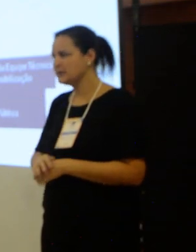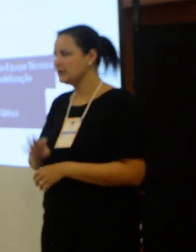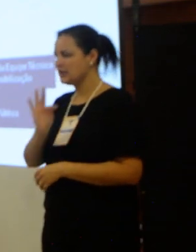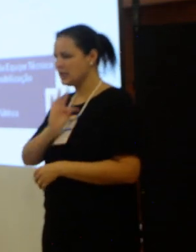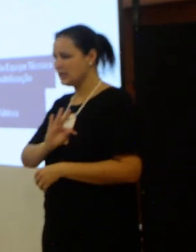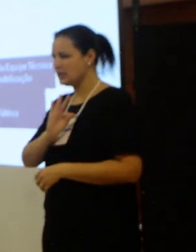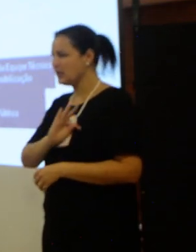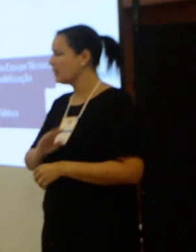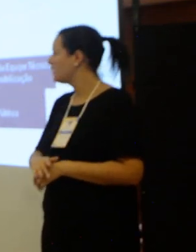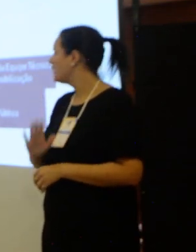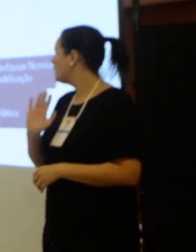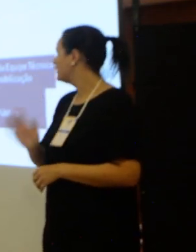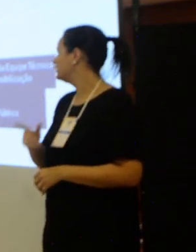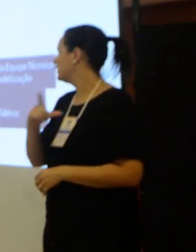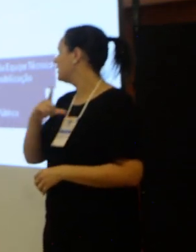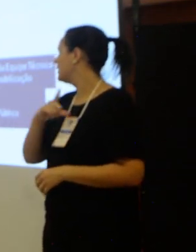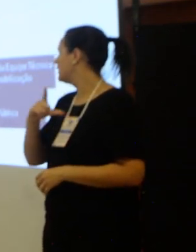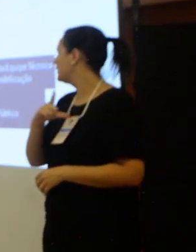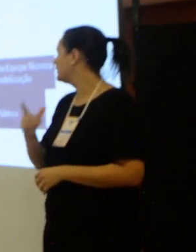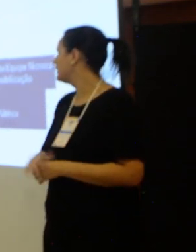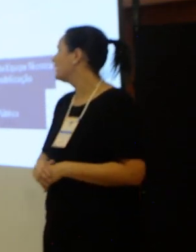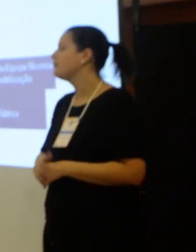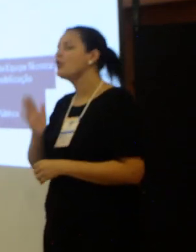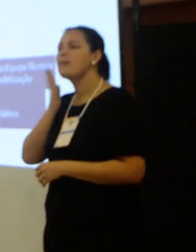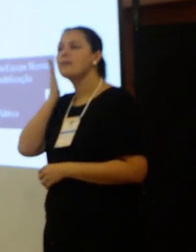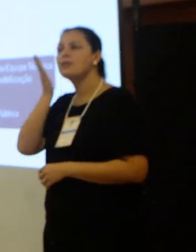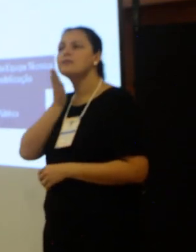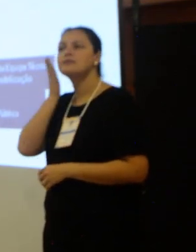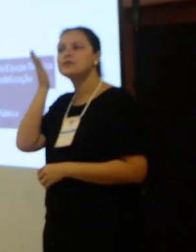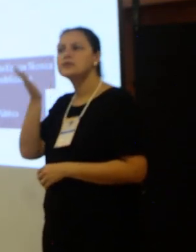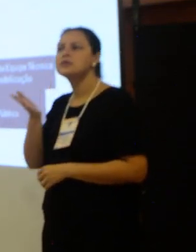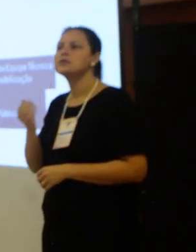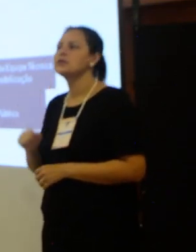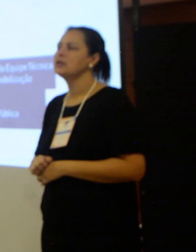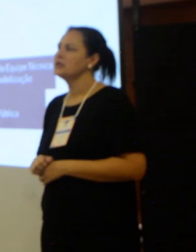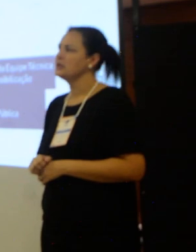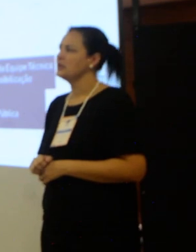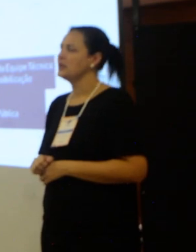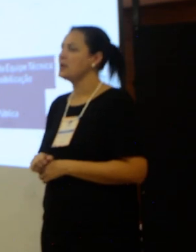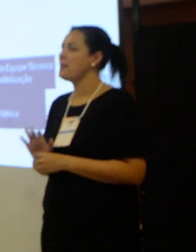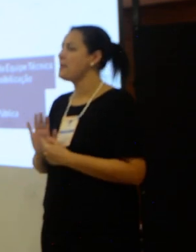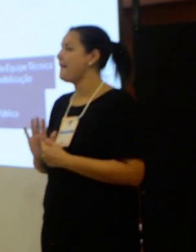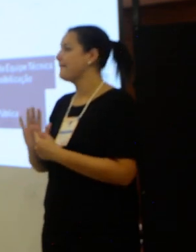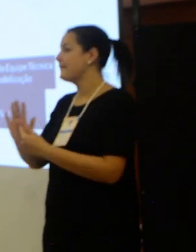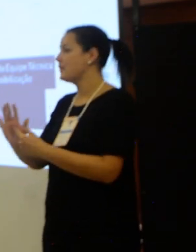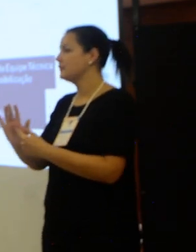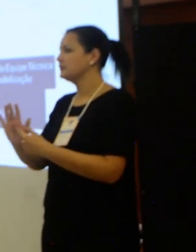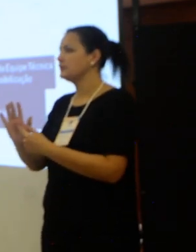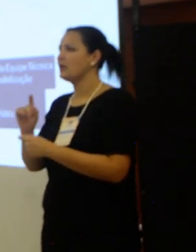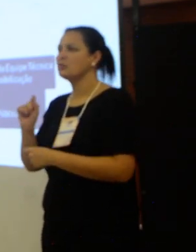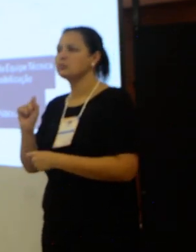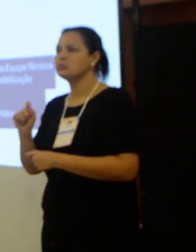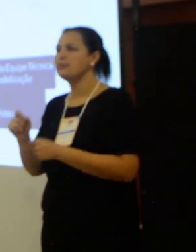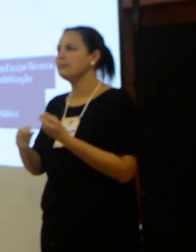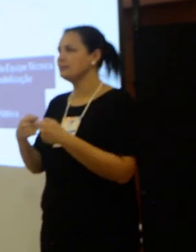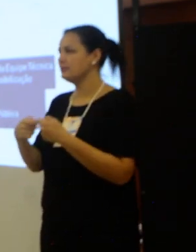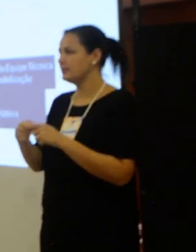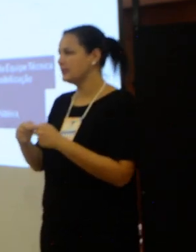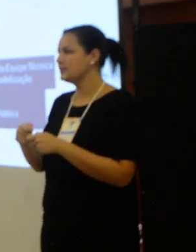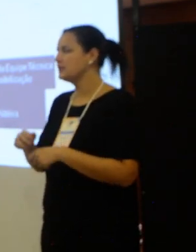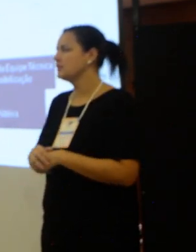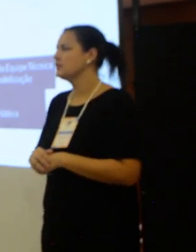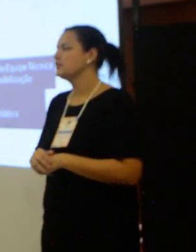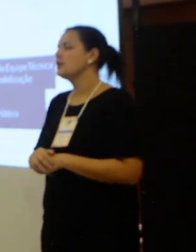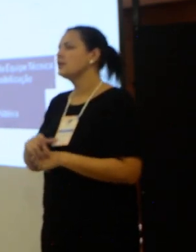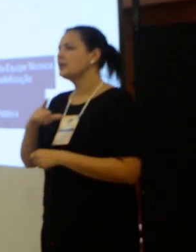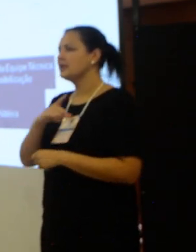dia. Já tivemos uma oficina de sensibilização, que trouxe, então, 9 pesquisadores que trabalham com várias